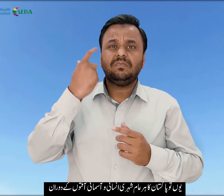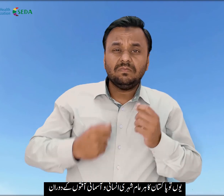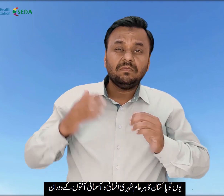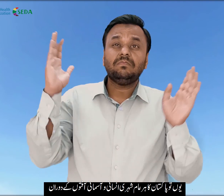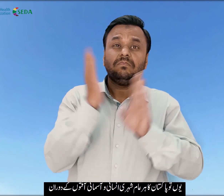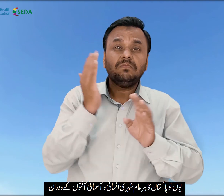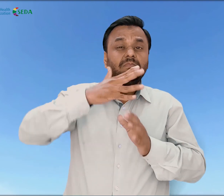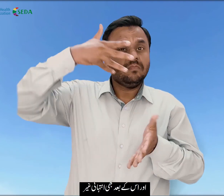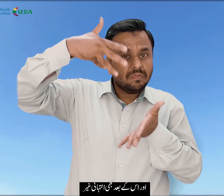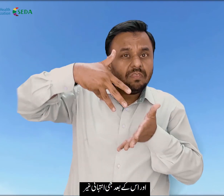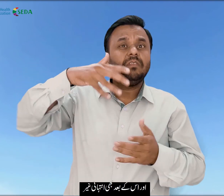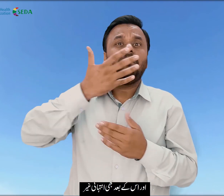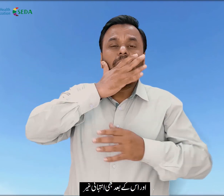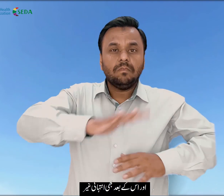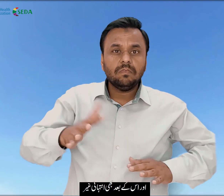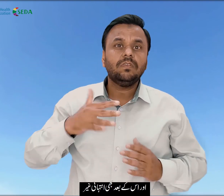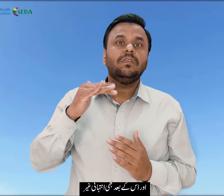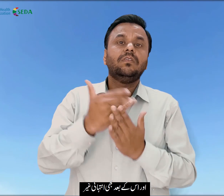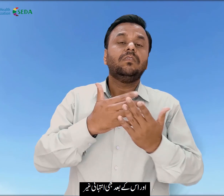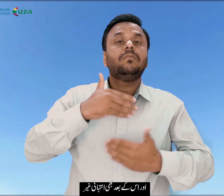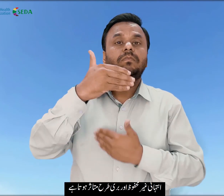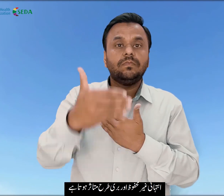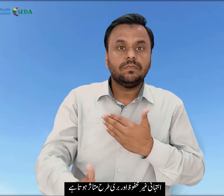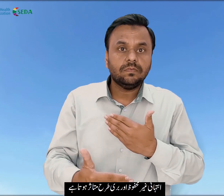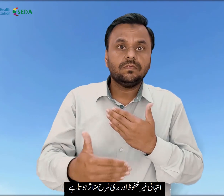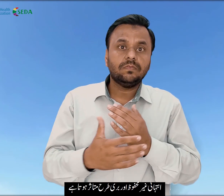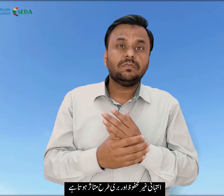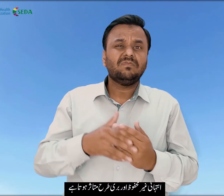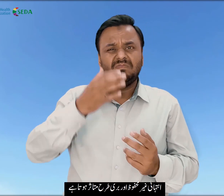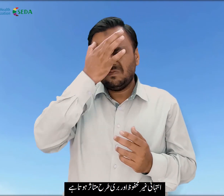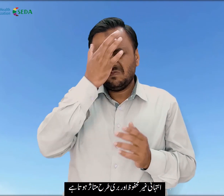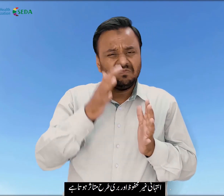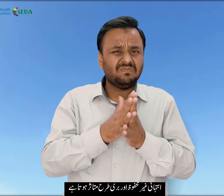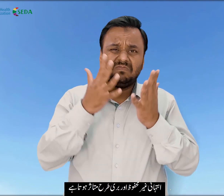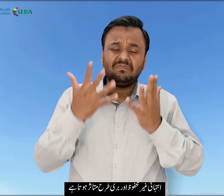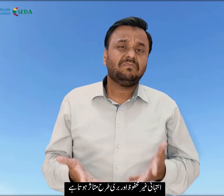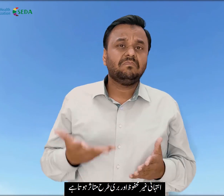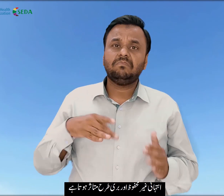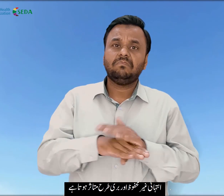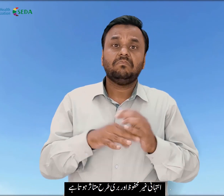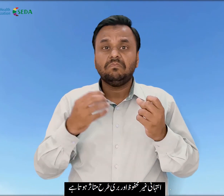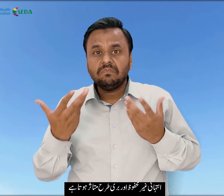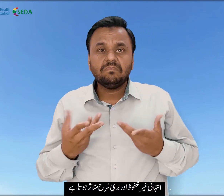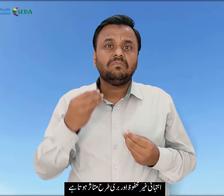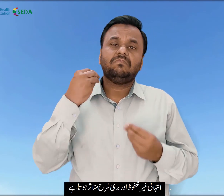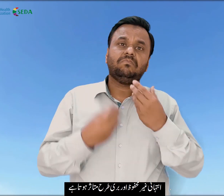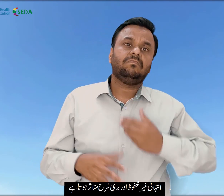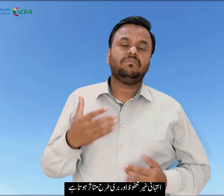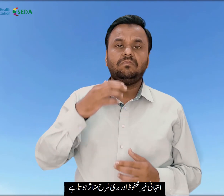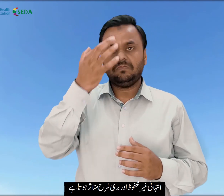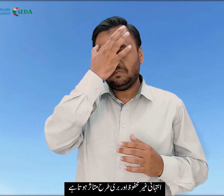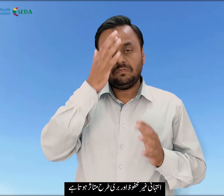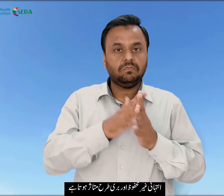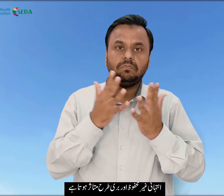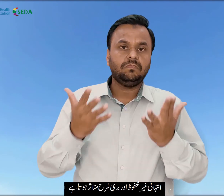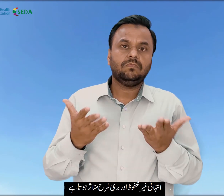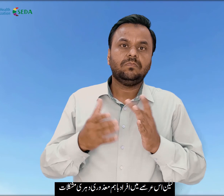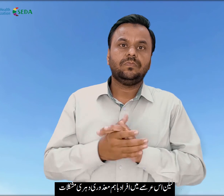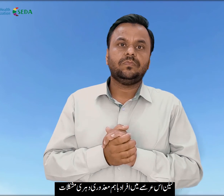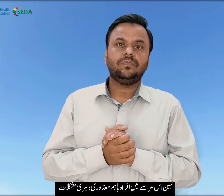دوران اور اس کے بعد بھی انتہائی غیر محفوظ اور بری طرح متاثر ہوتا ہے، لیکن